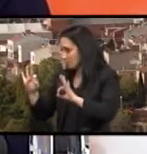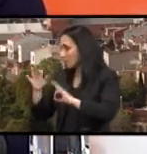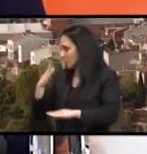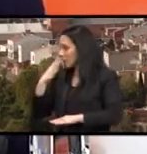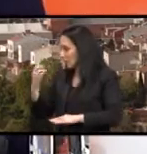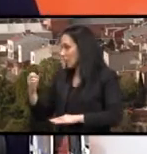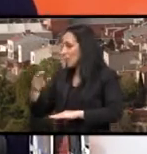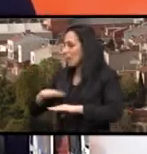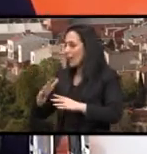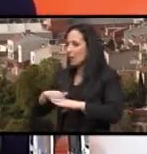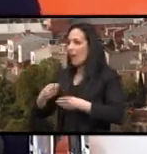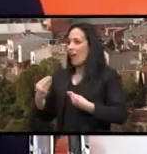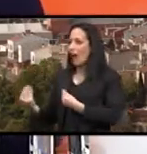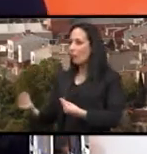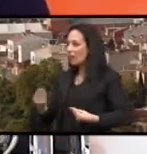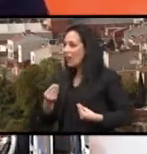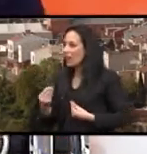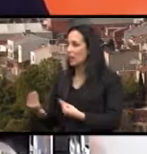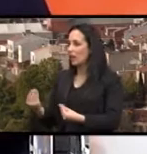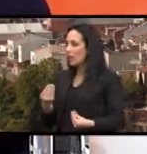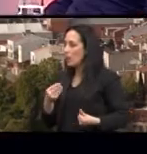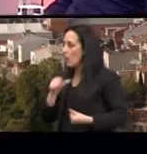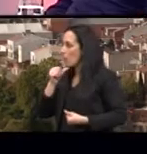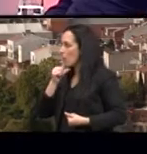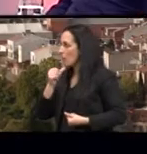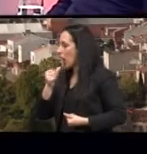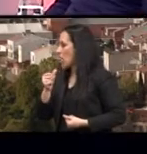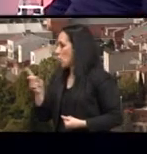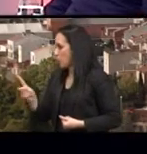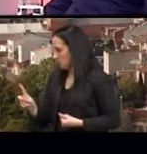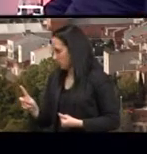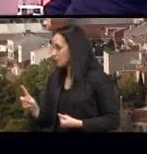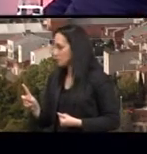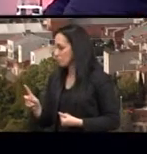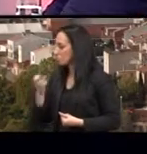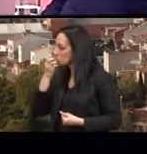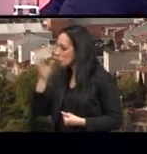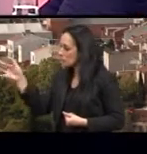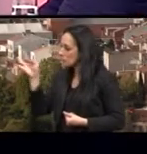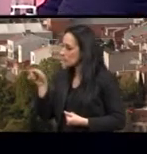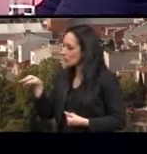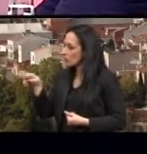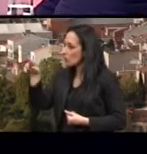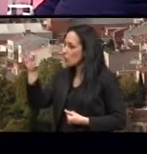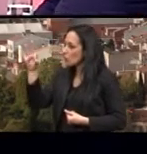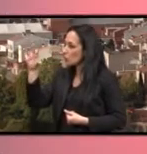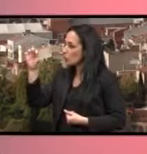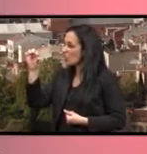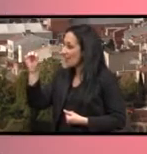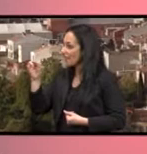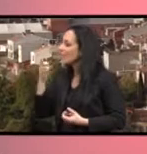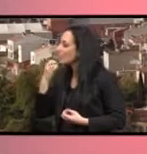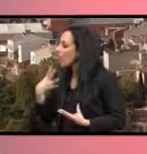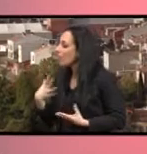un malestar en l'altra part del públic que també paga la seva entrada per veure l'espectacle com qualsevol, no? Roser, com ho tens tu, el tema de teatre,